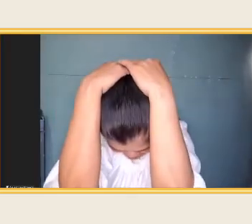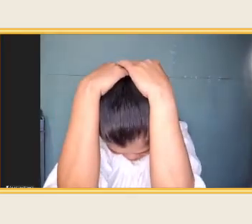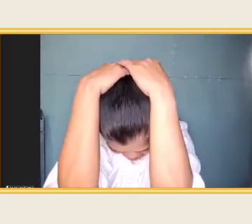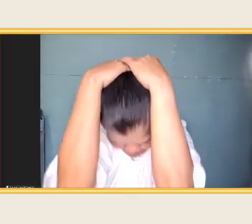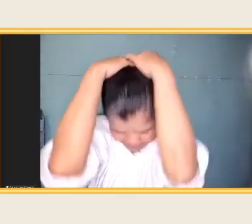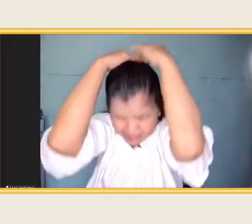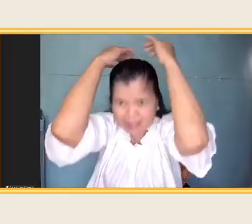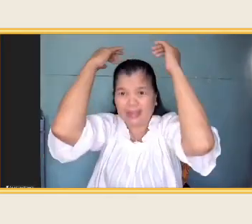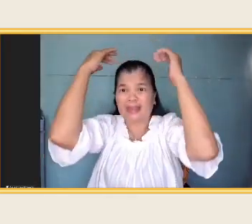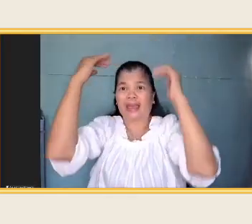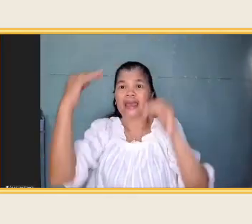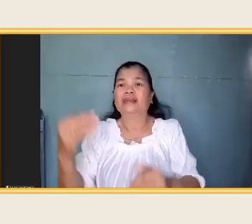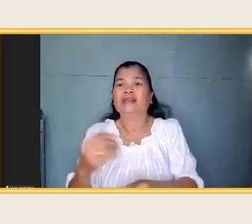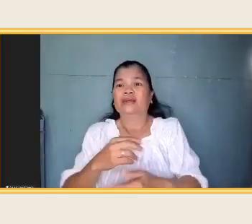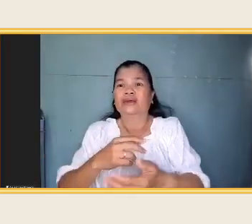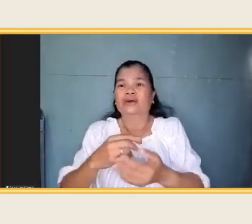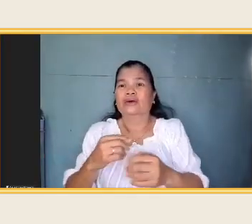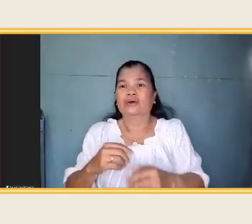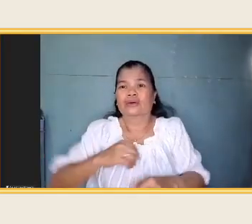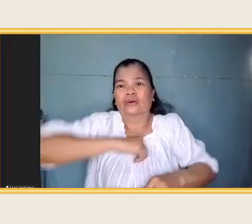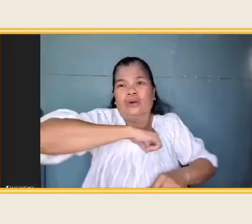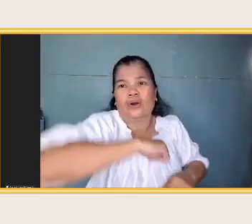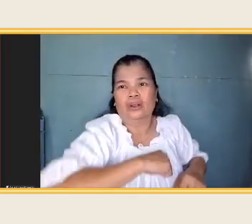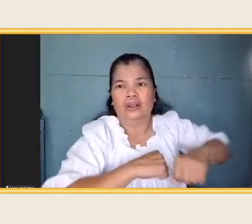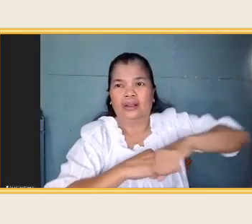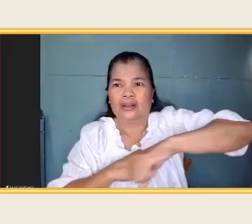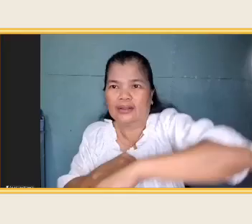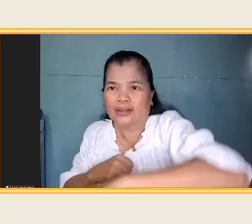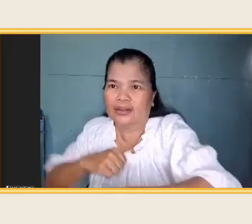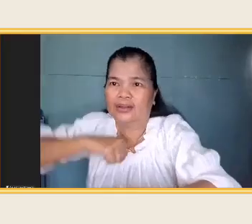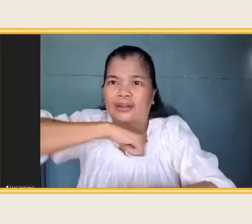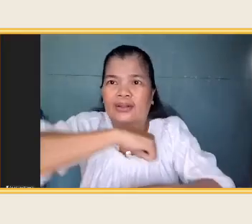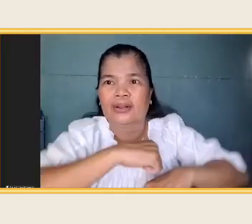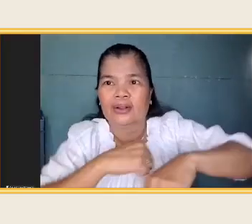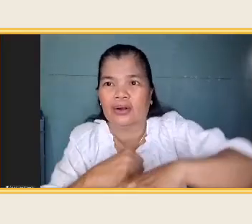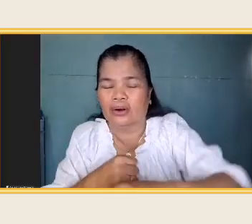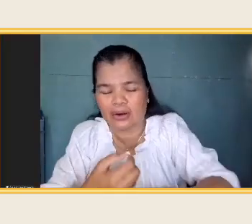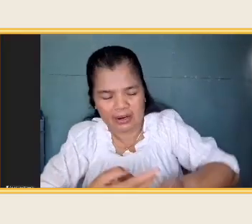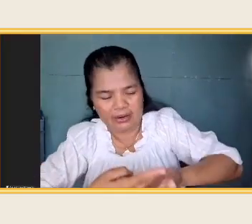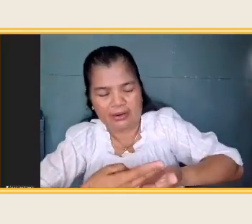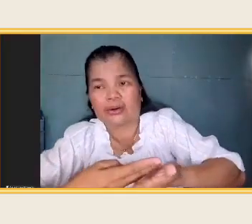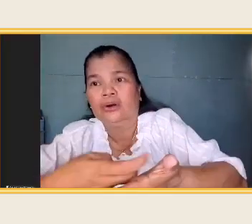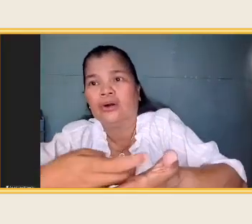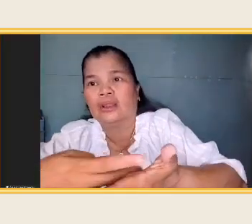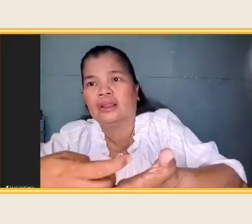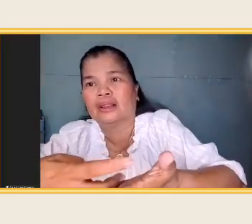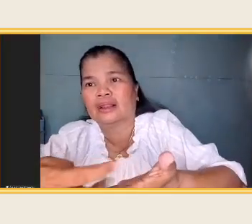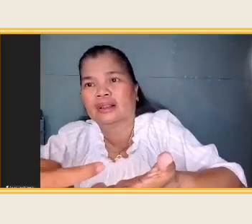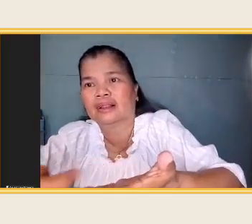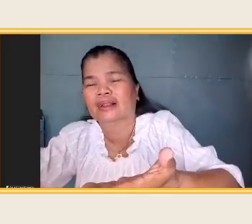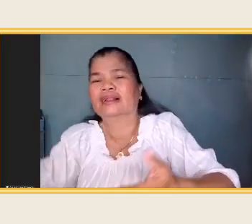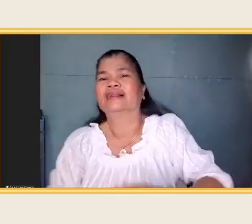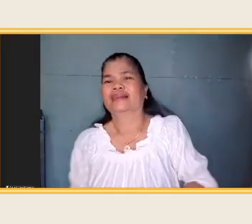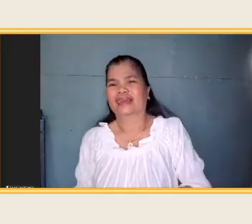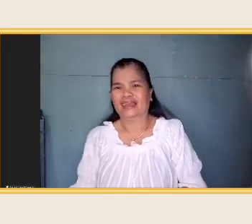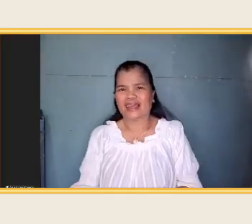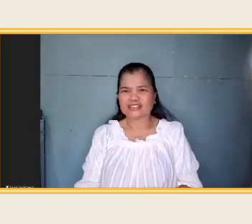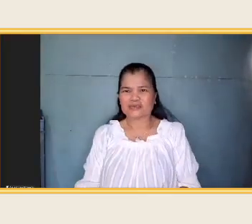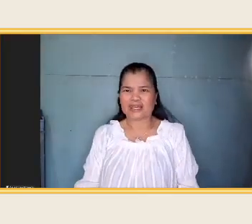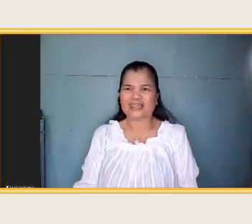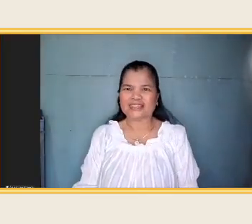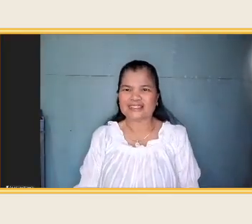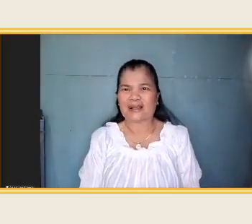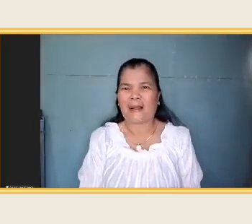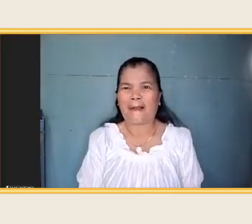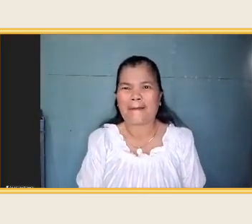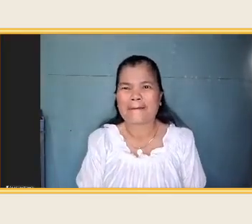Cover. And then, crawl. Or crawl. Okay,